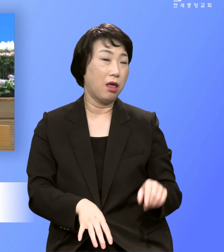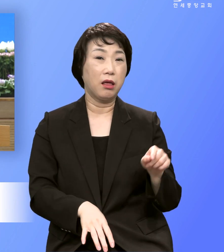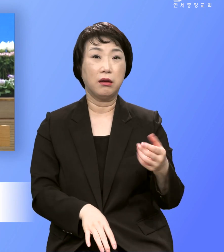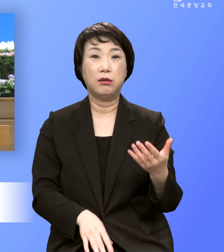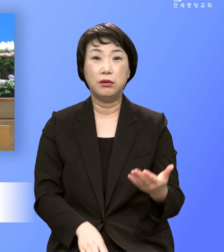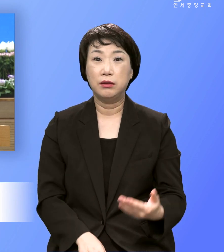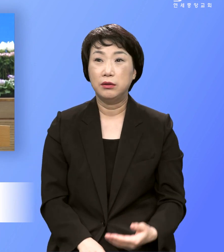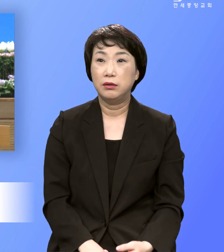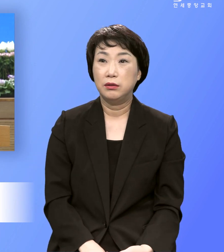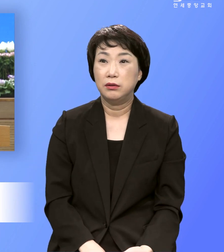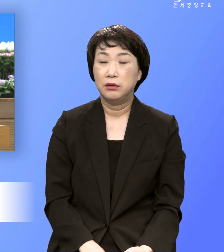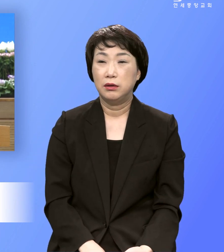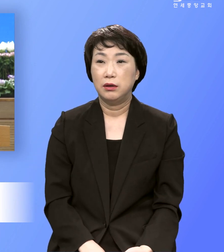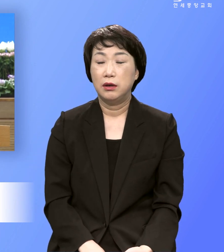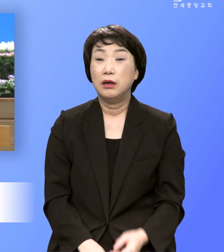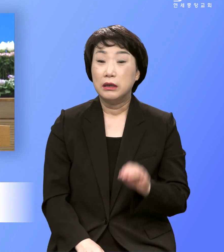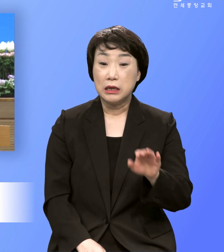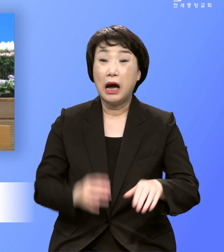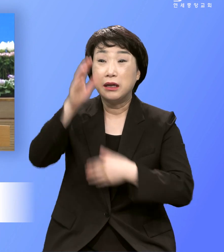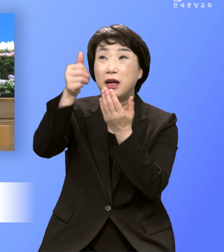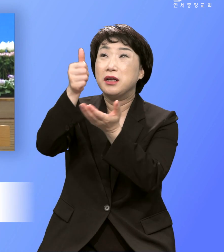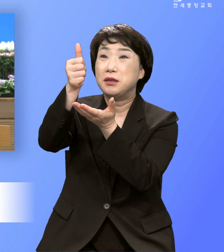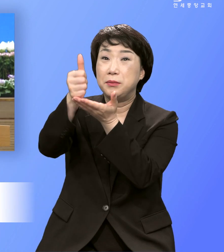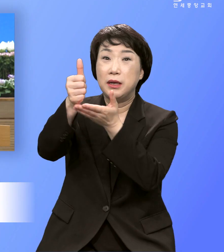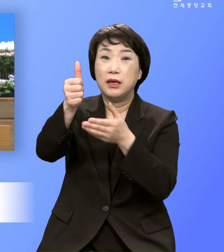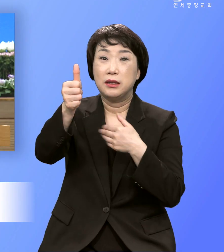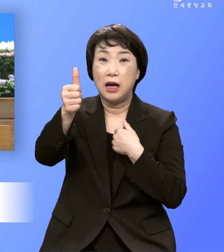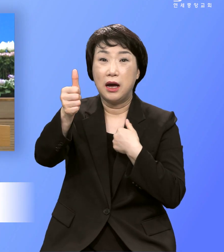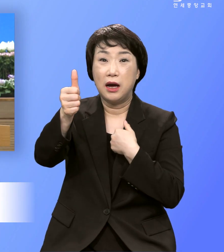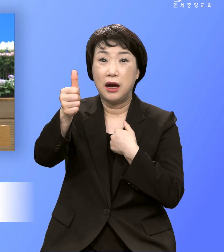사람이죠. 왜 하나님은 나에게